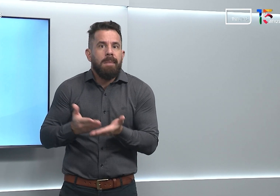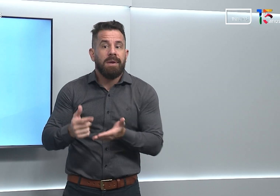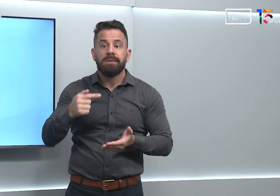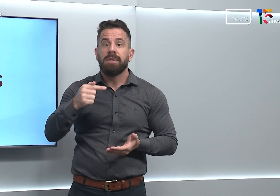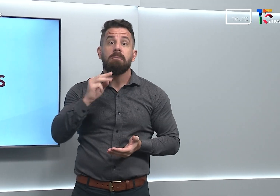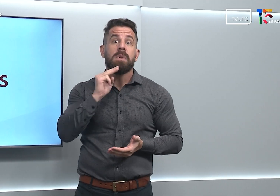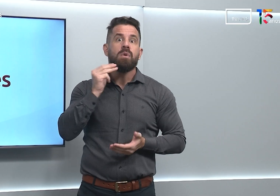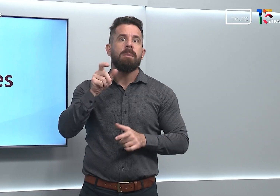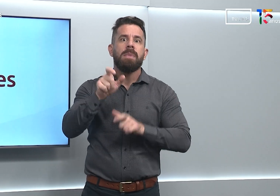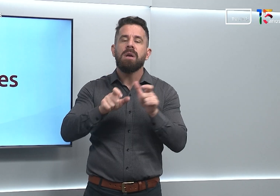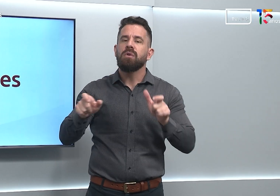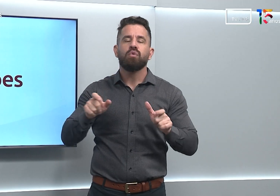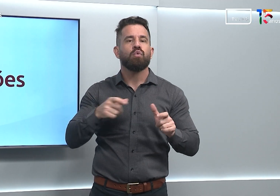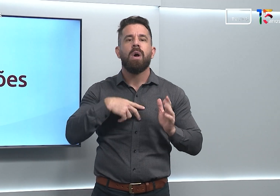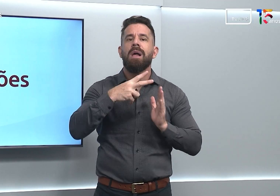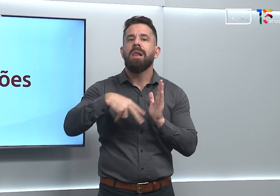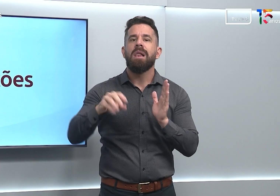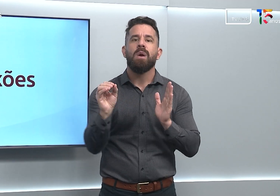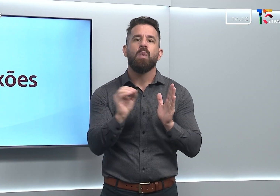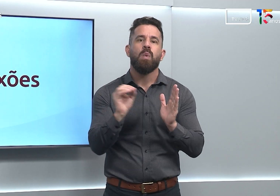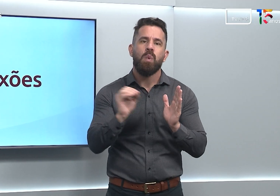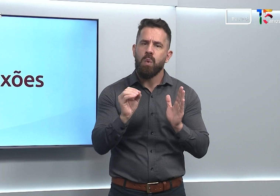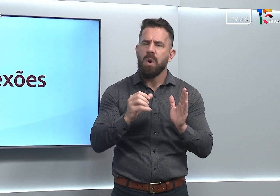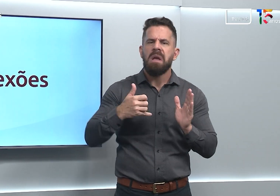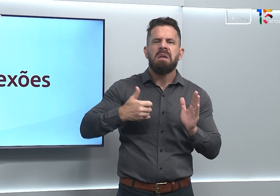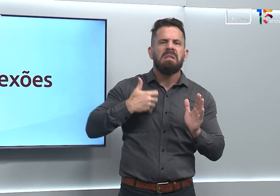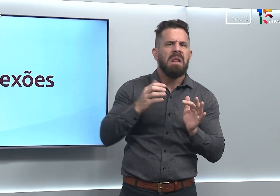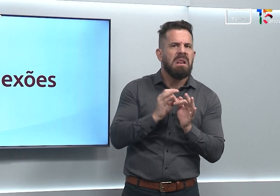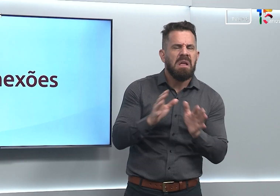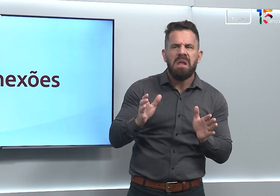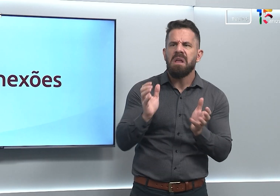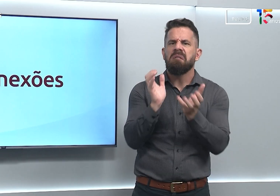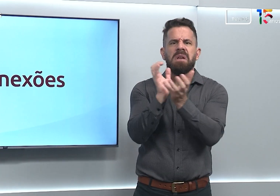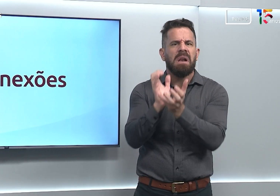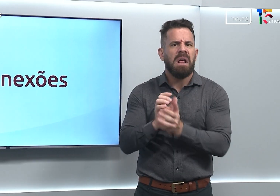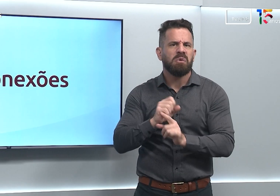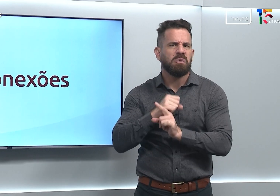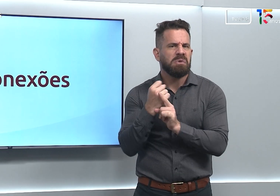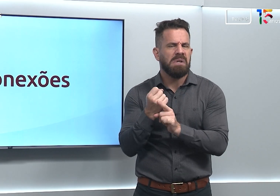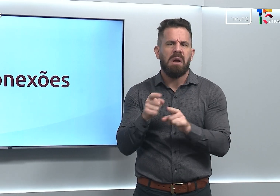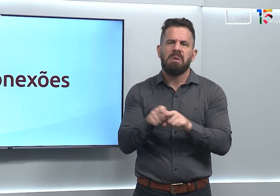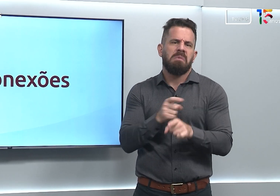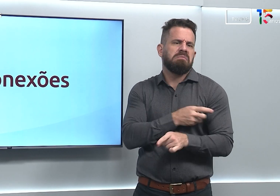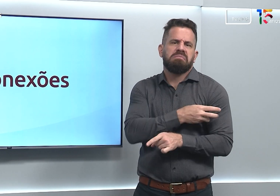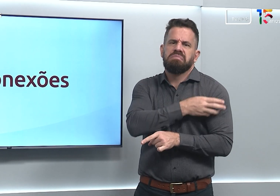leitores de todas as idades, classes sociais e níveis de escolaridade.